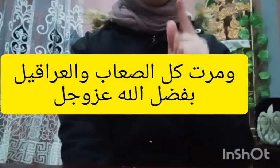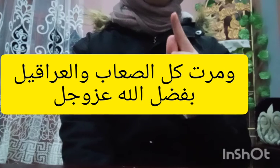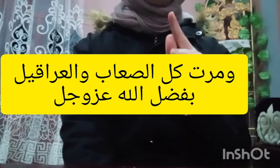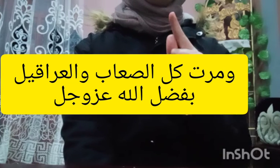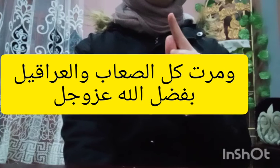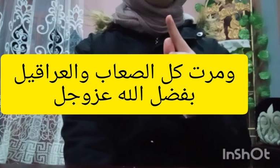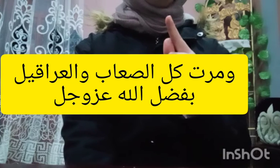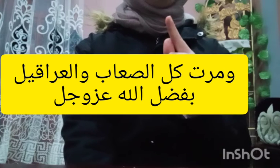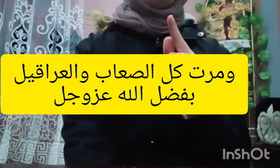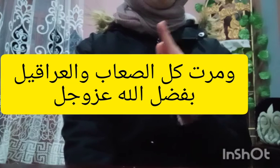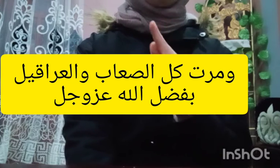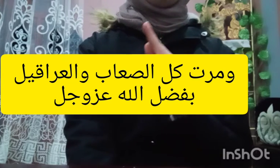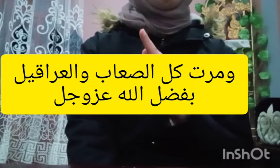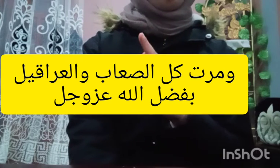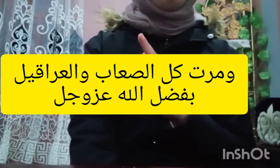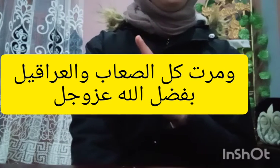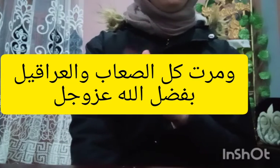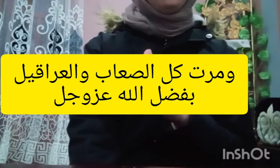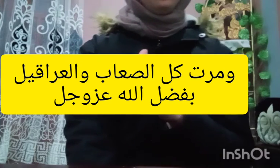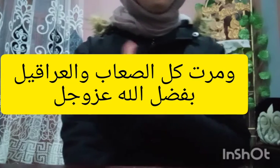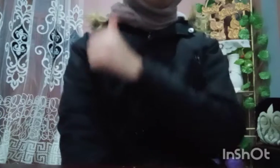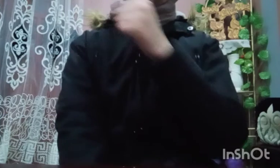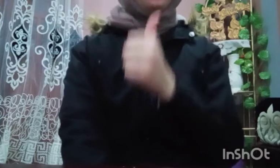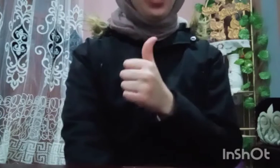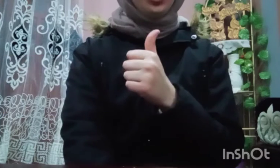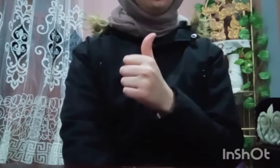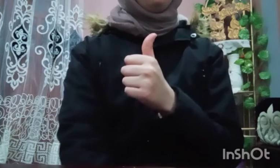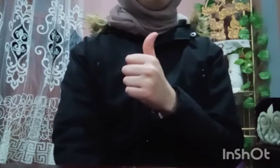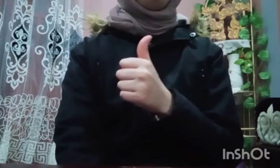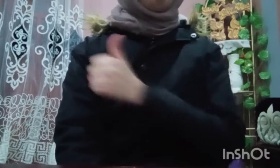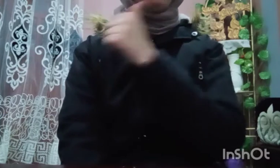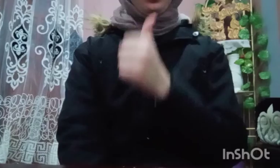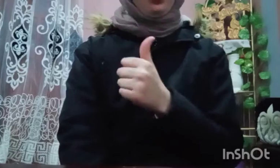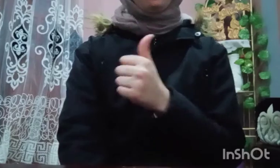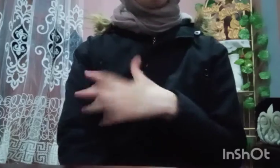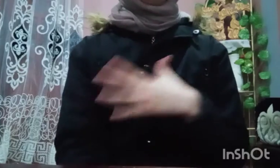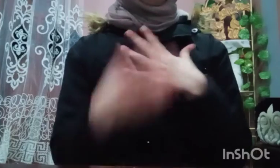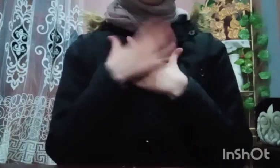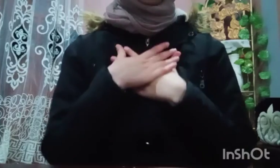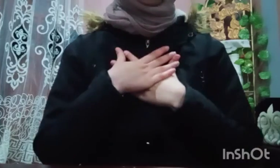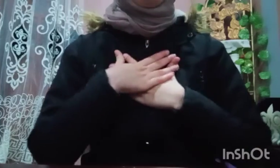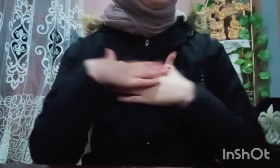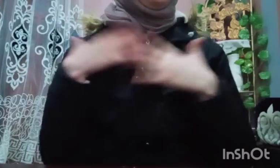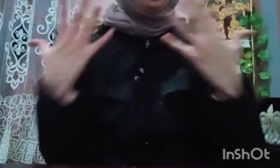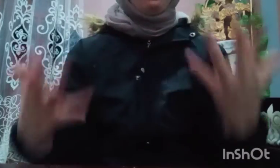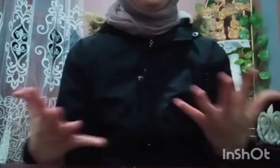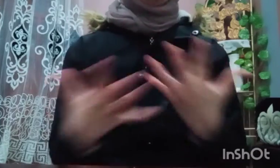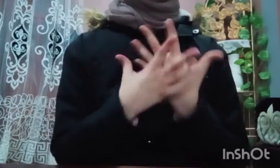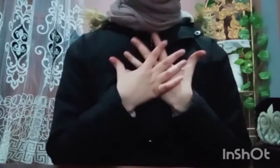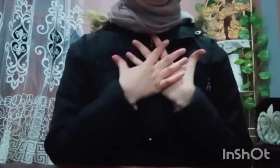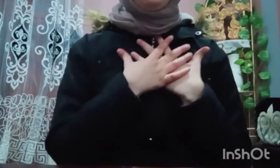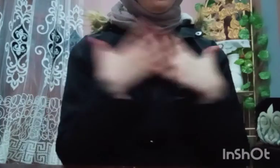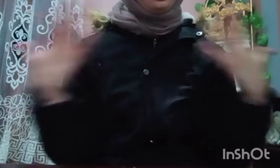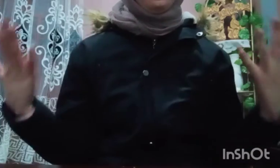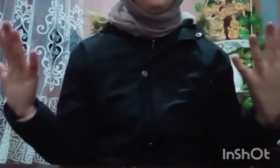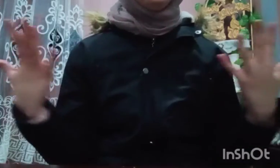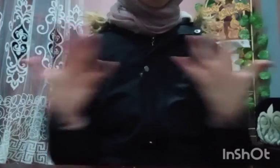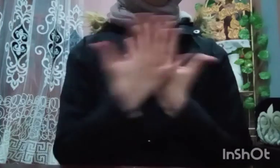كنتش نكون كما نقولوا سبب في ظلم الاخرين ولا في ضعف الاخرين، كنت ديما نمد الطاقه الايجابيه، ديما نساعد الاخرين، ديما